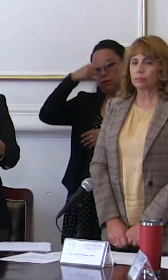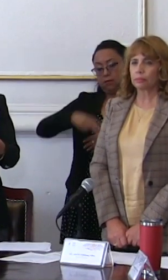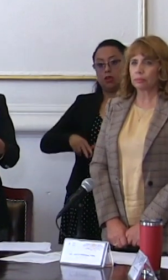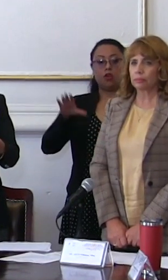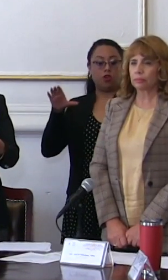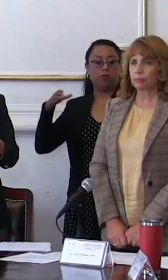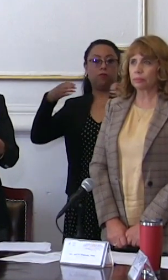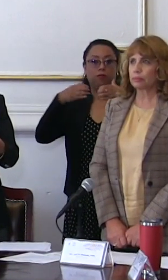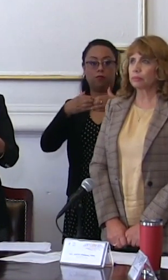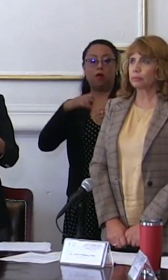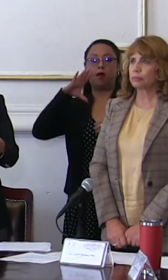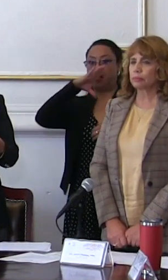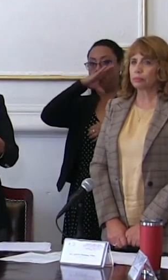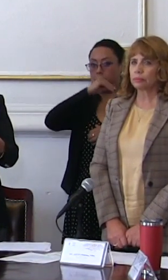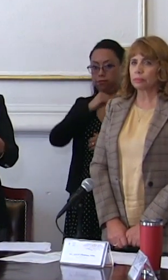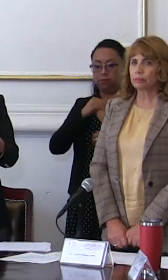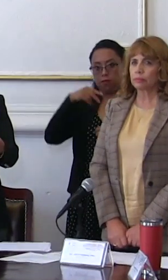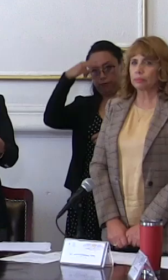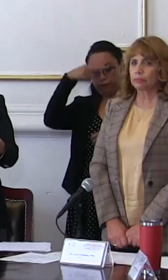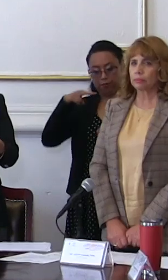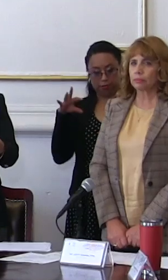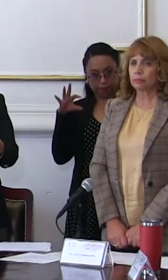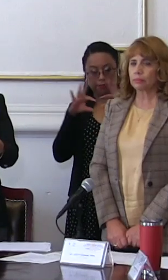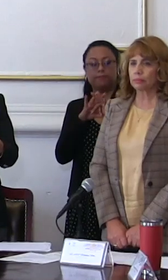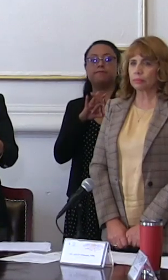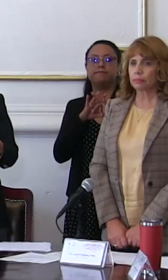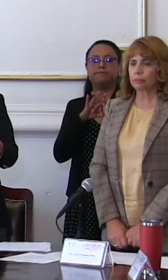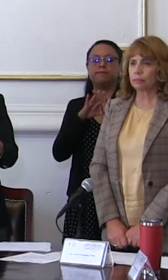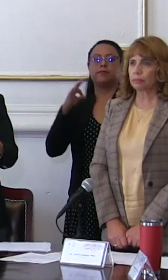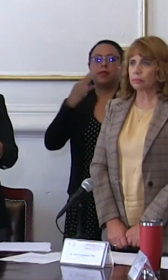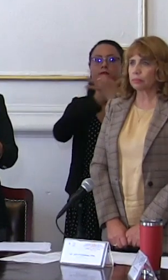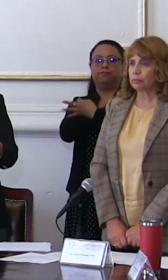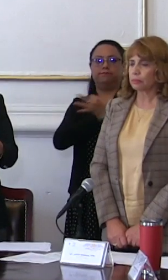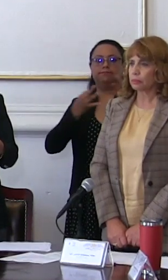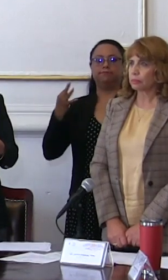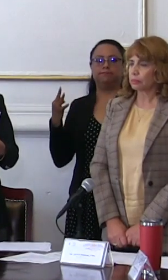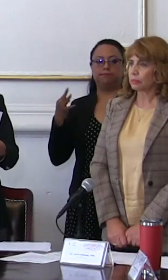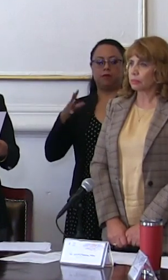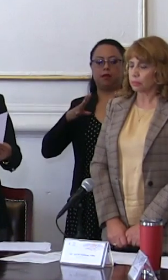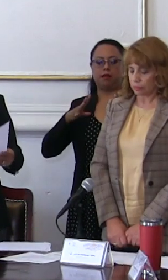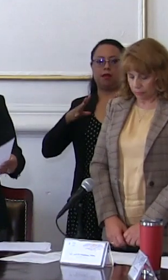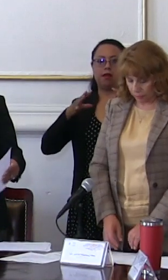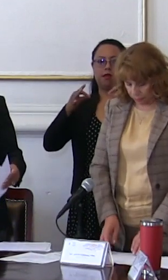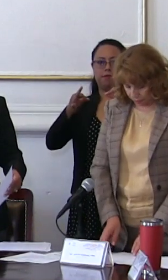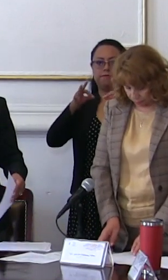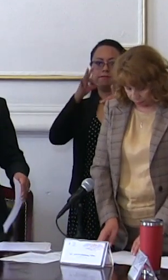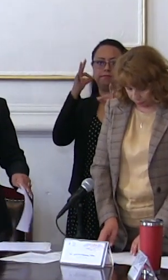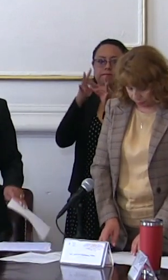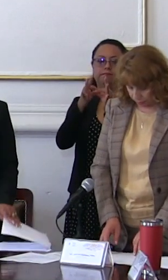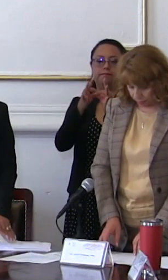y Comunidades Afromexicanas se declara formalmente instalada.